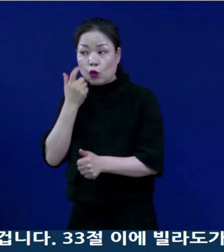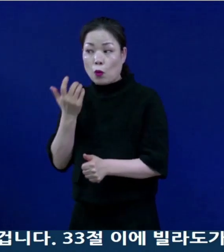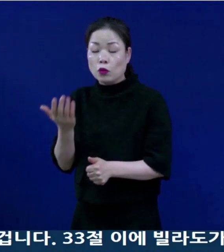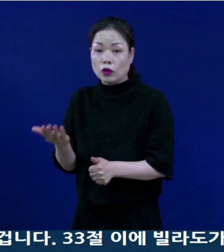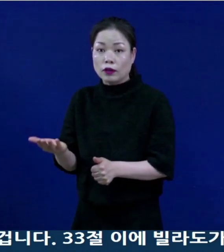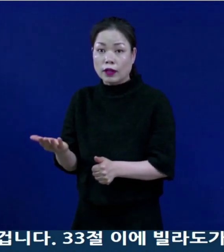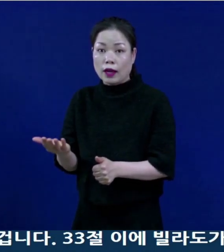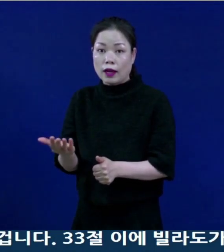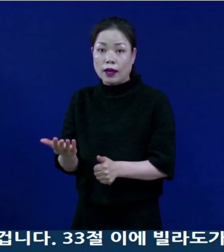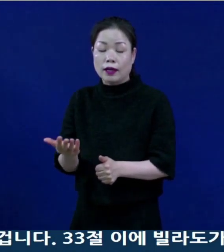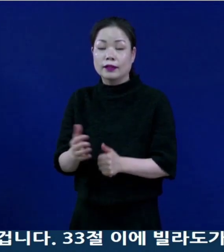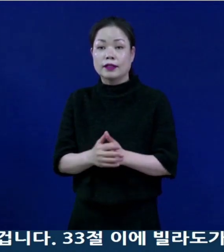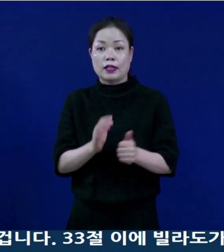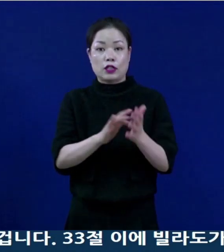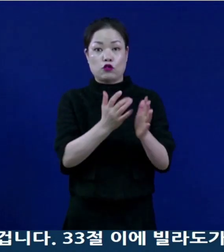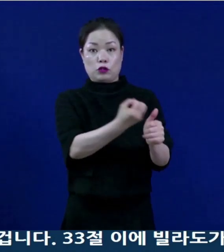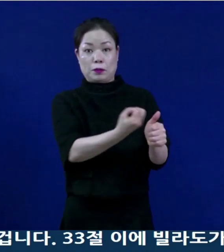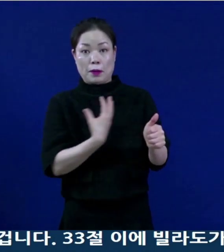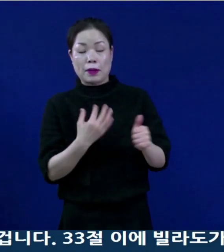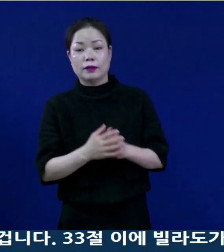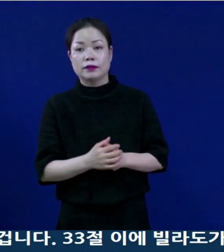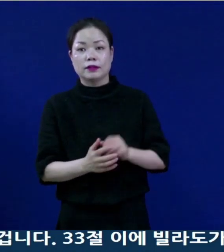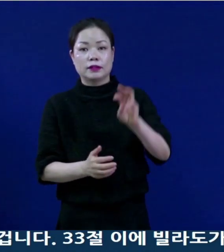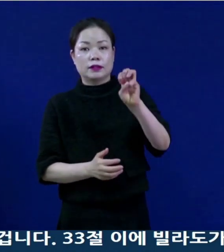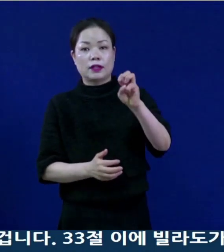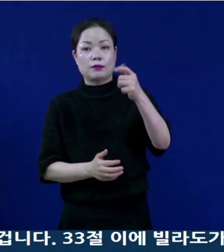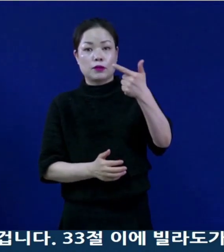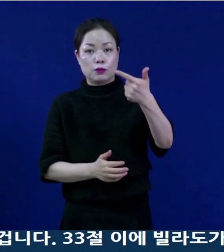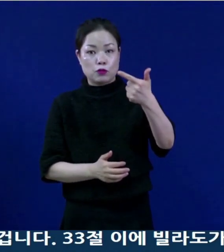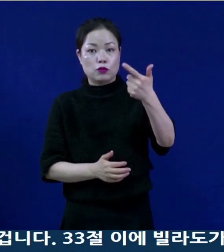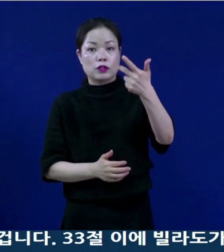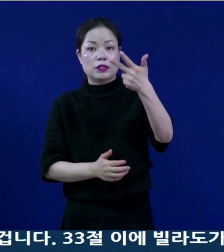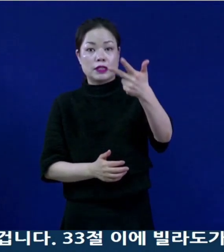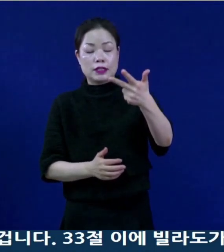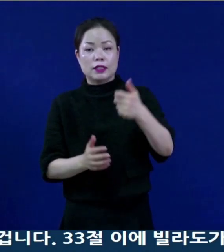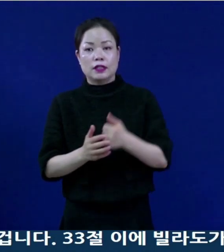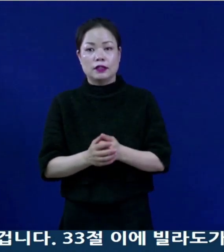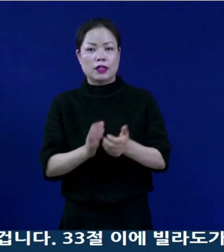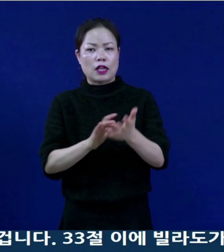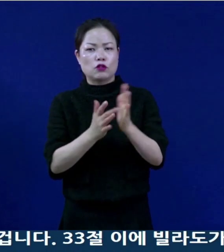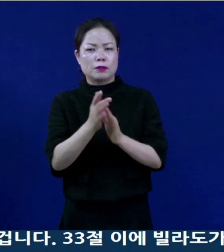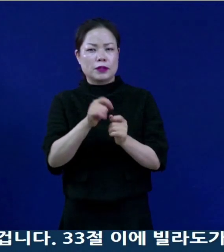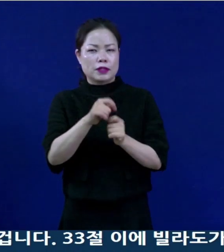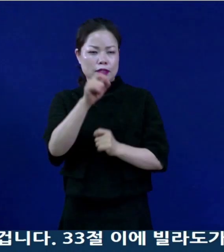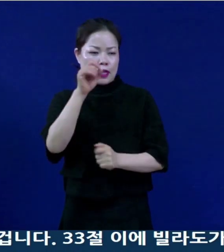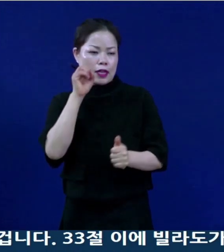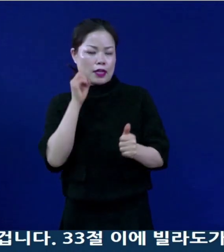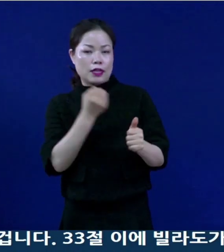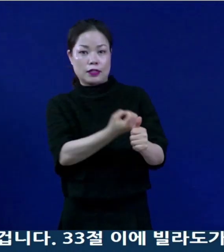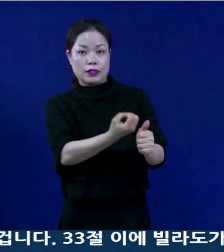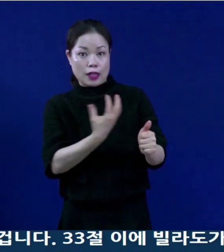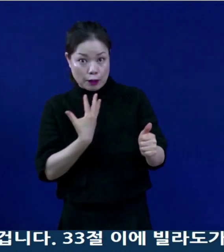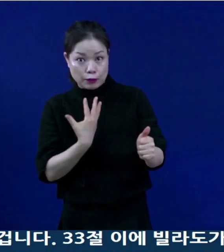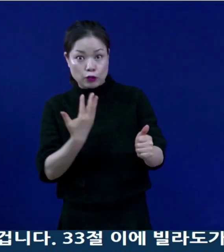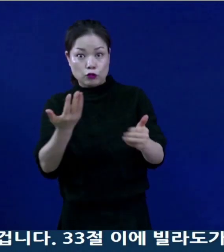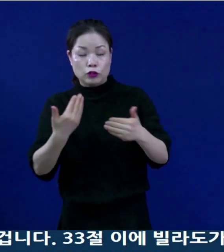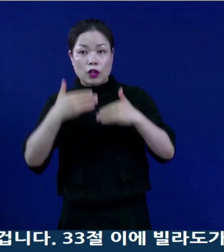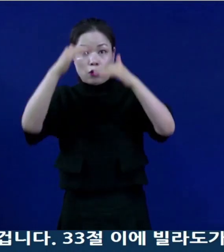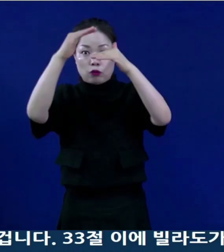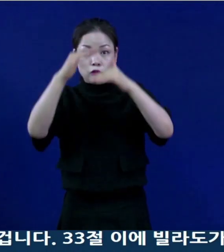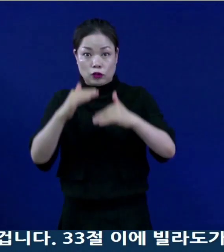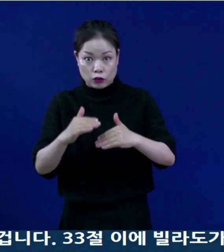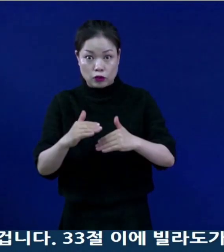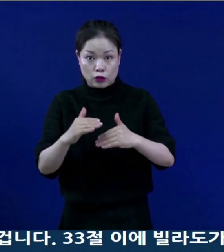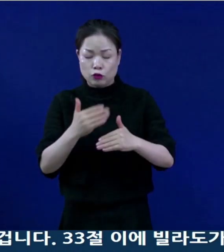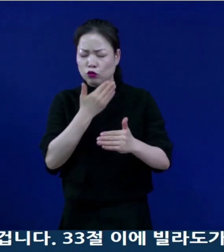하는 답이었죠. 그다음에 36절 37절 예수님께서 좀 길게 답을 해주시는데 이 부분이 오늘